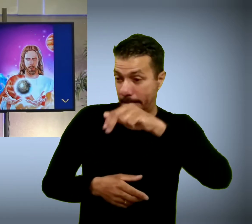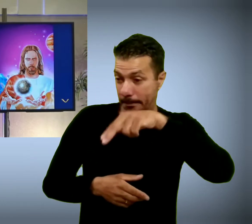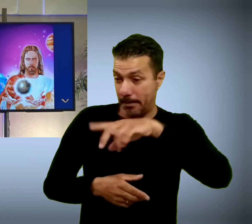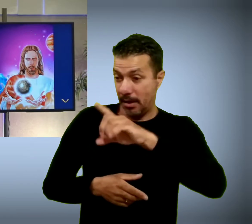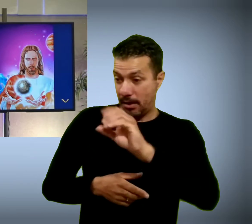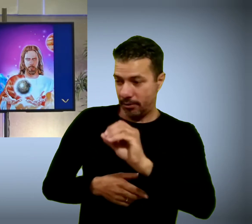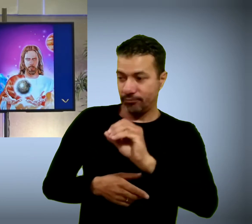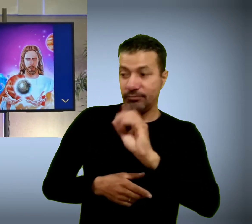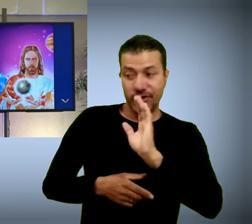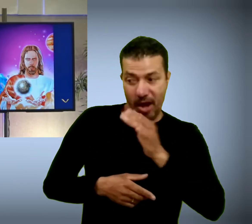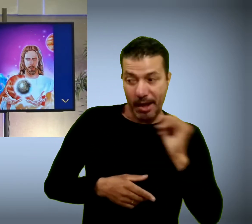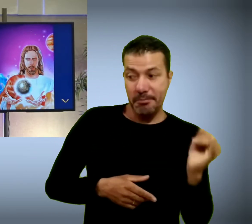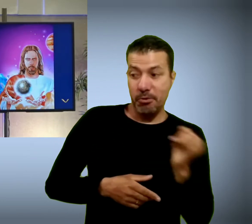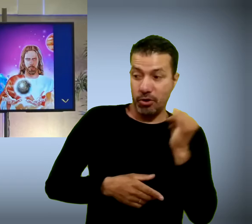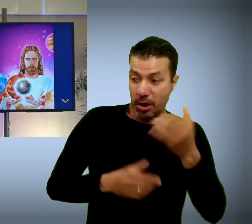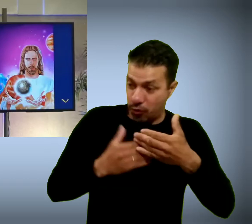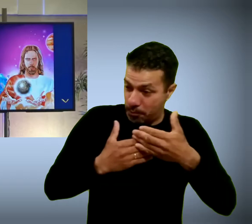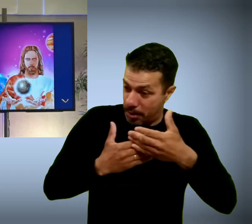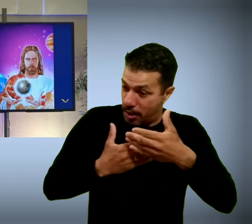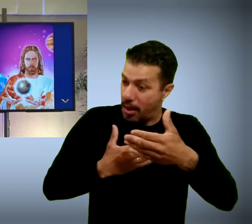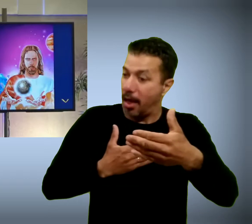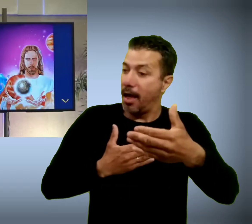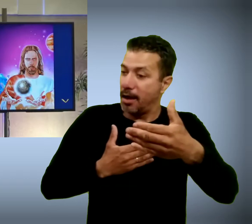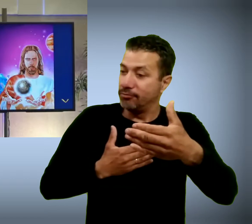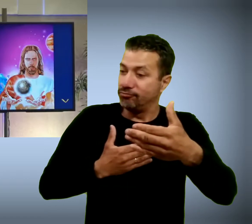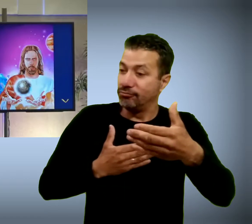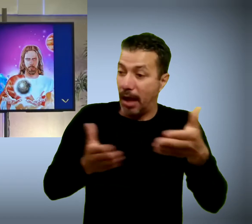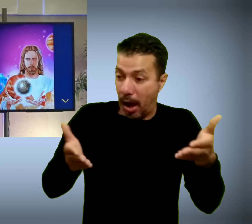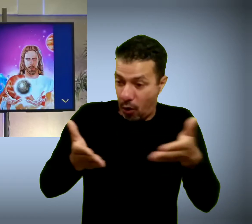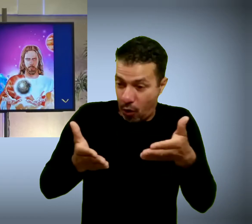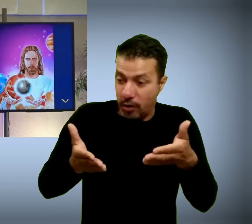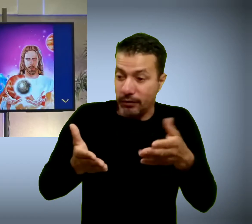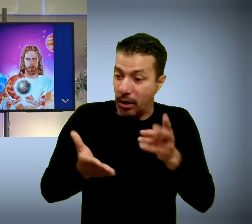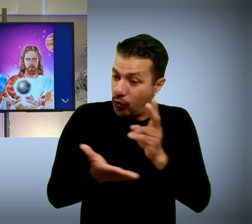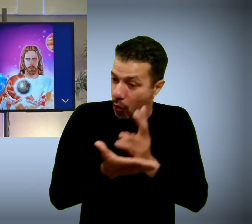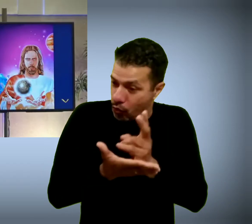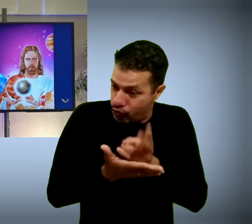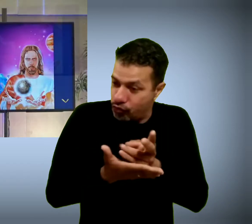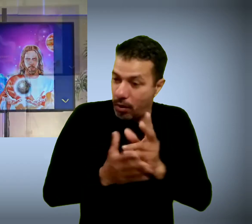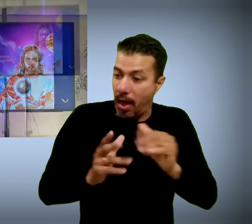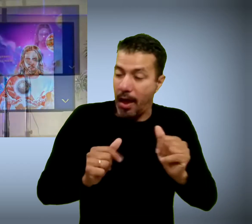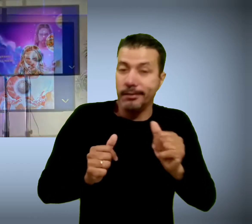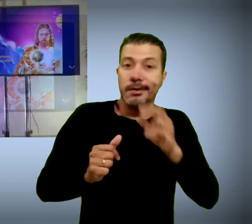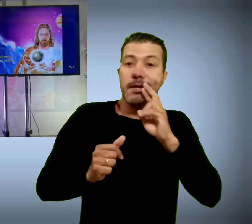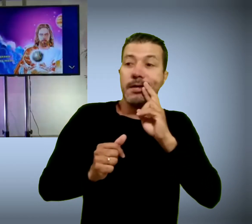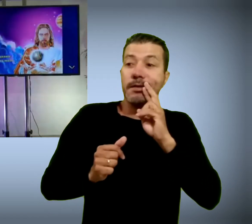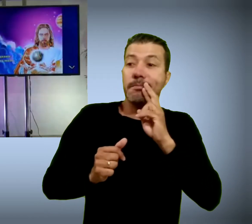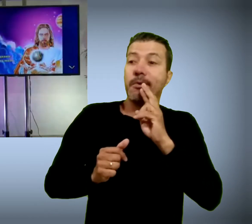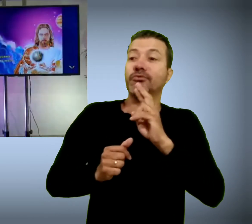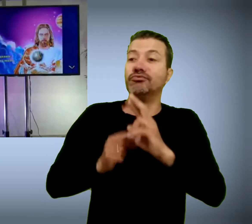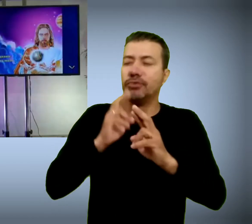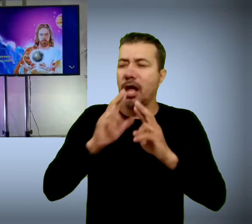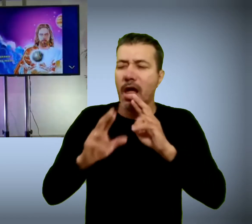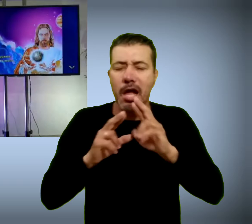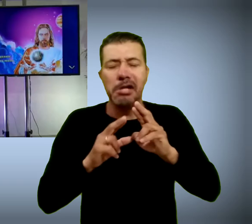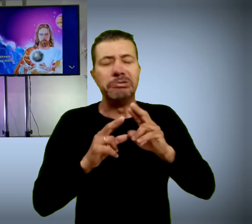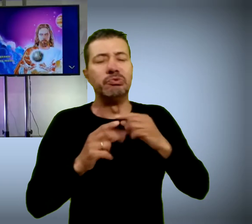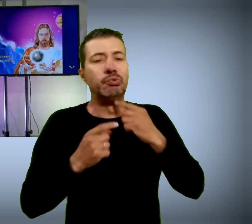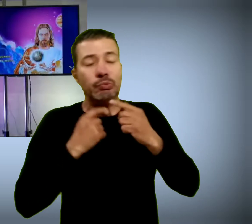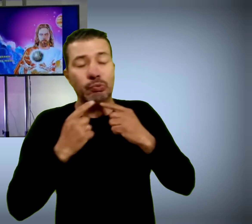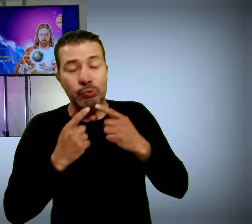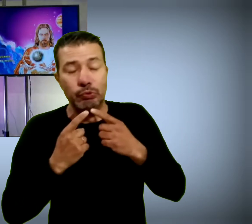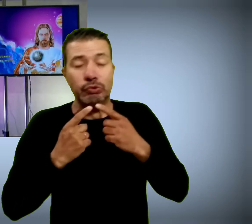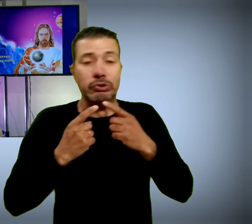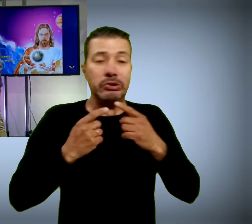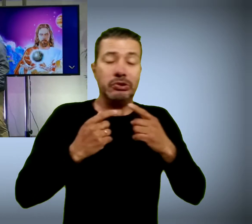importante, já iniciado na semana passada, nós vamos dar sequência hoje, que Deus te use para responder tantas questões em